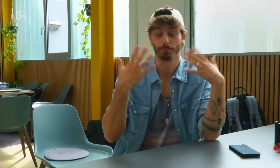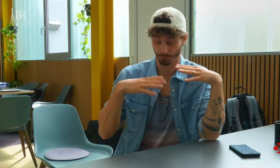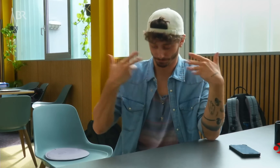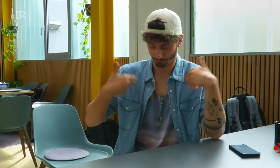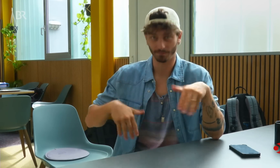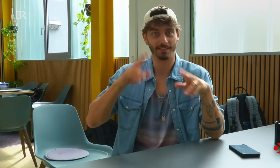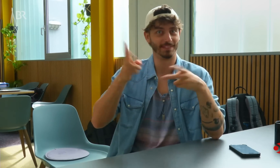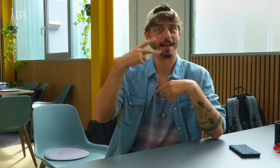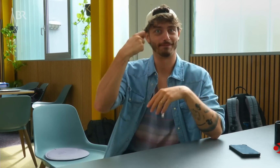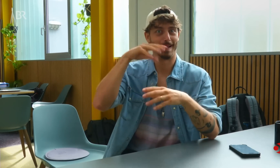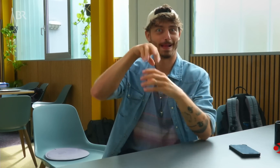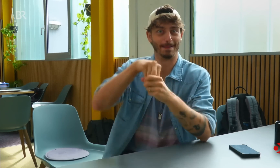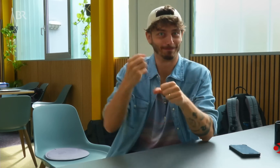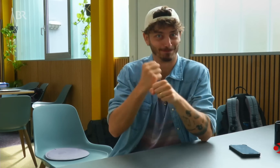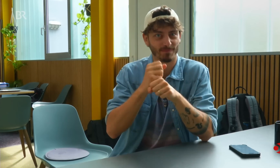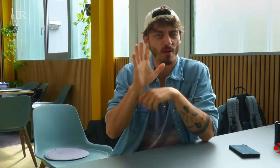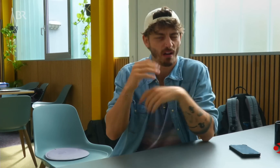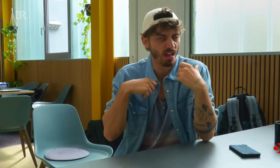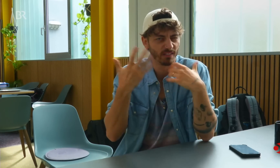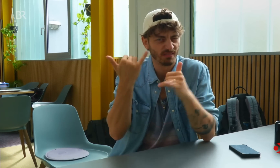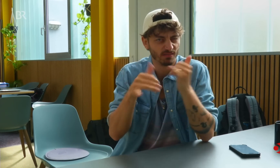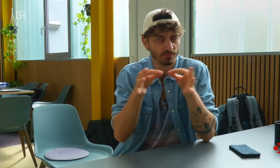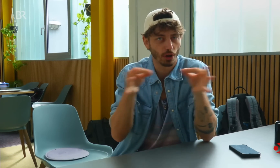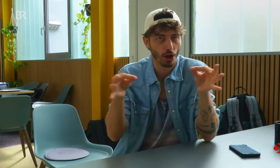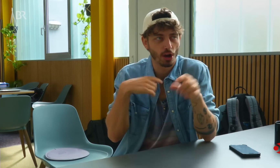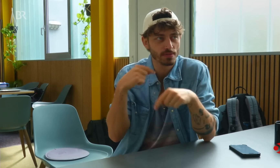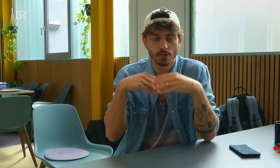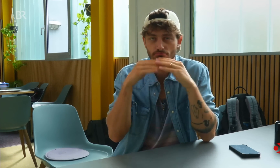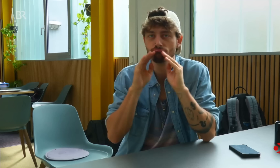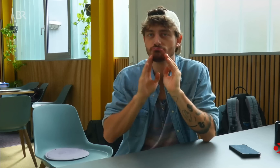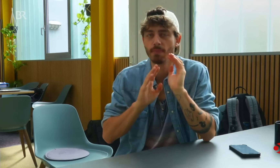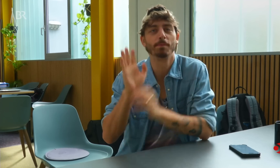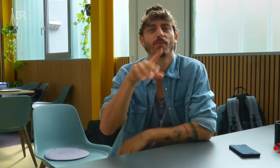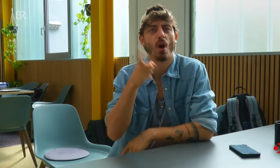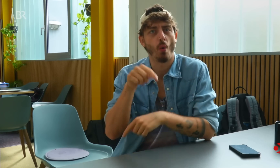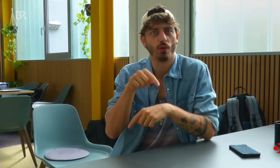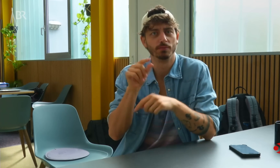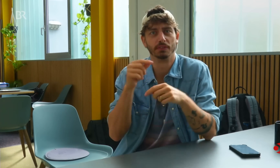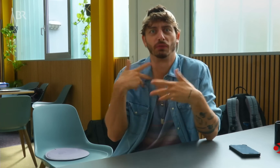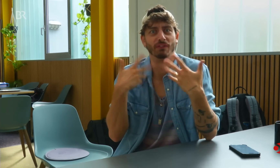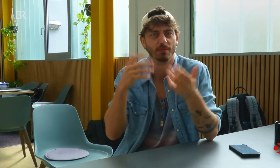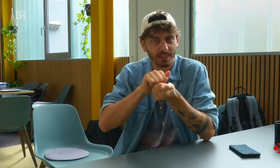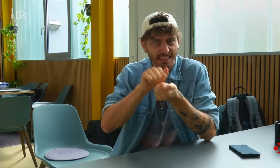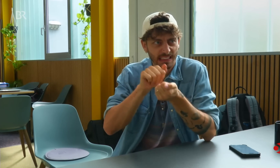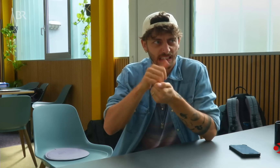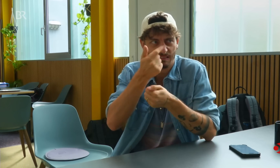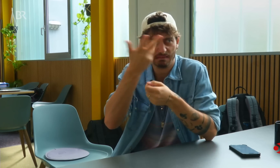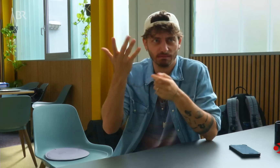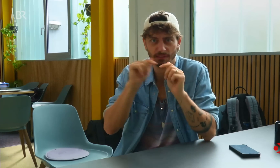Ich bin schon wieder in meinem Filmkostüm, aber leider ist heute schon der letzte Drehtag. Schade. Aber es wird auch noch mal aufregend, denn es sind ein paar